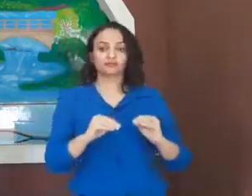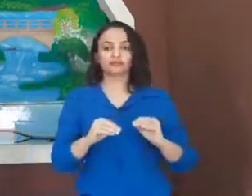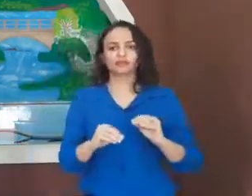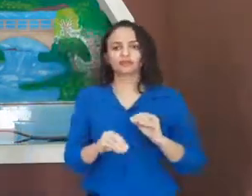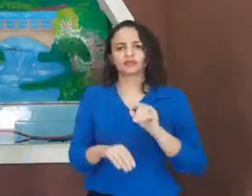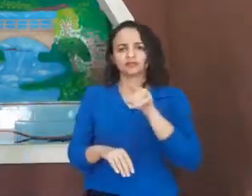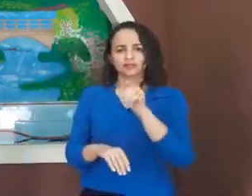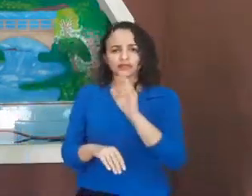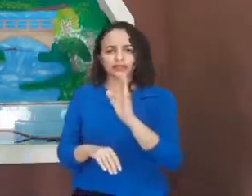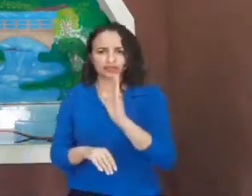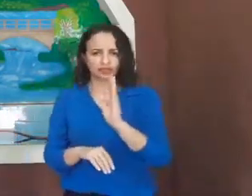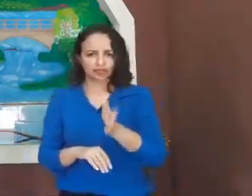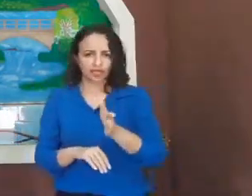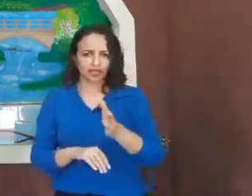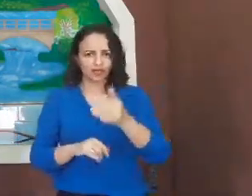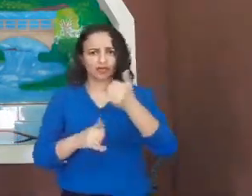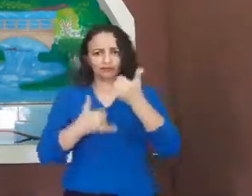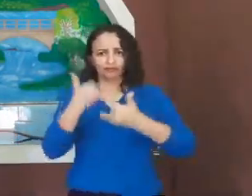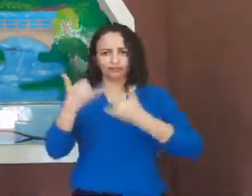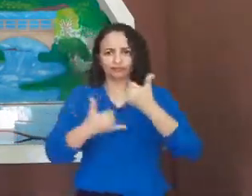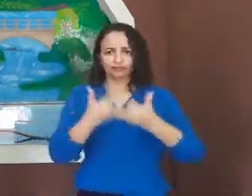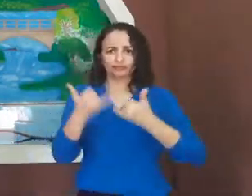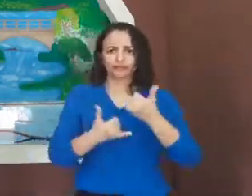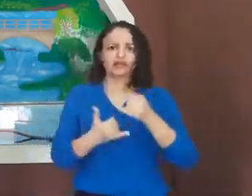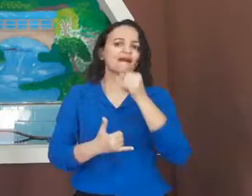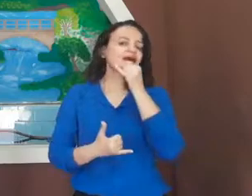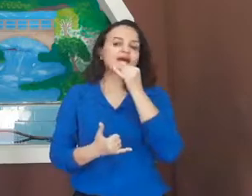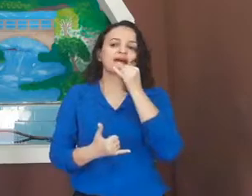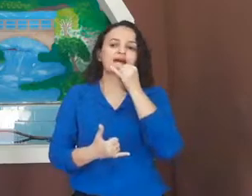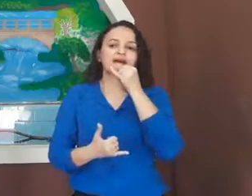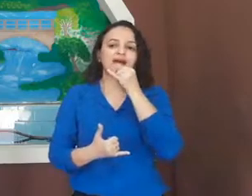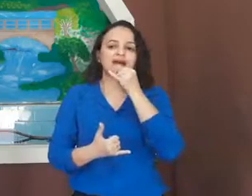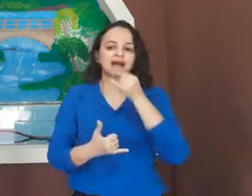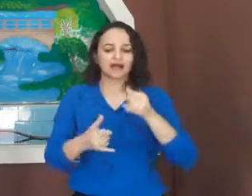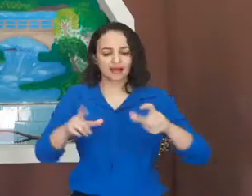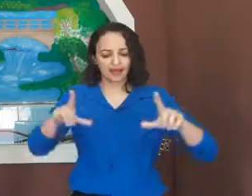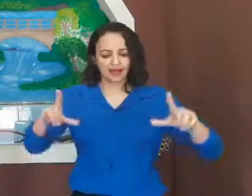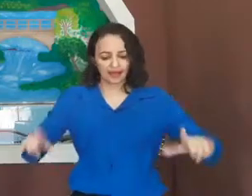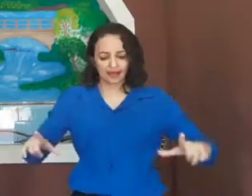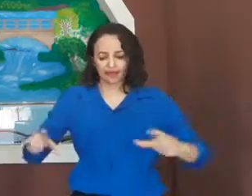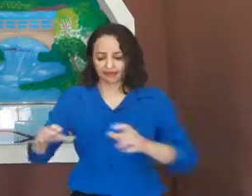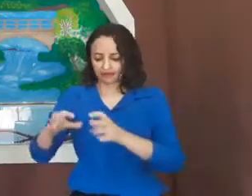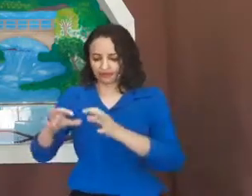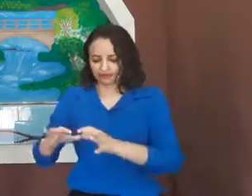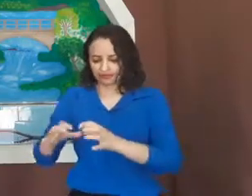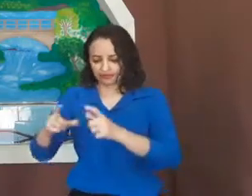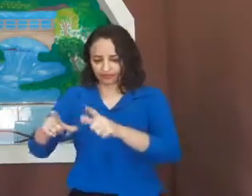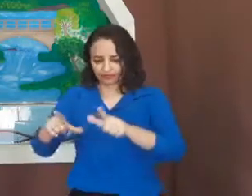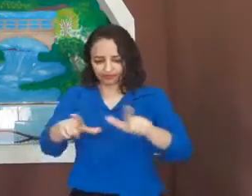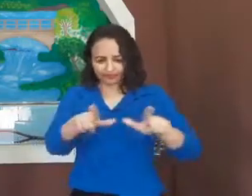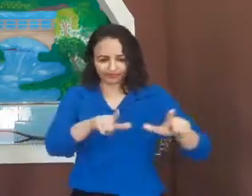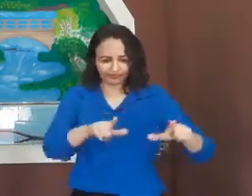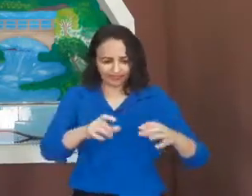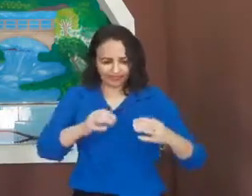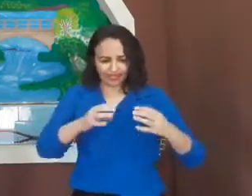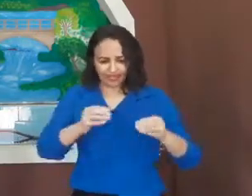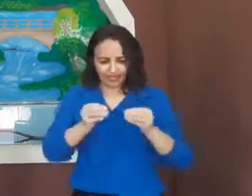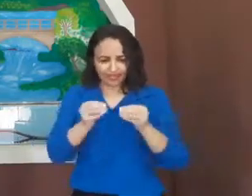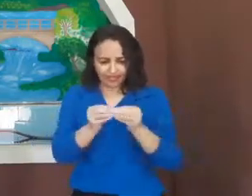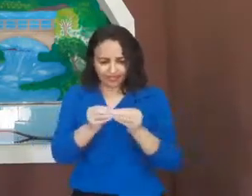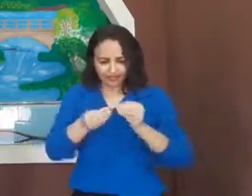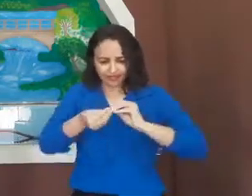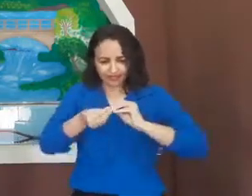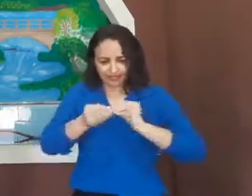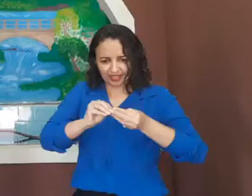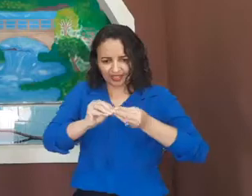brincou, né, que é uma coisa muito boa, o quebra-cabeça, quando você tenta, só porque a peça é parecida, e você